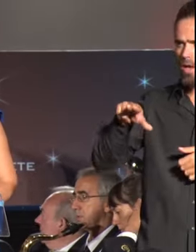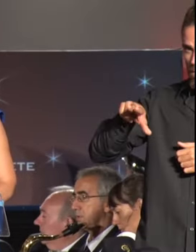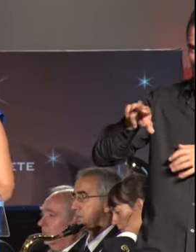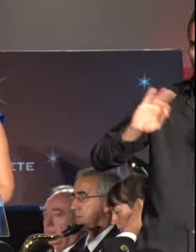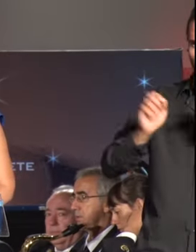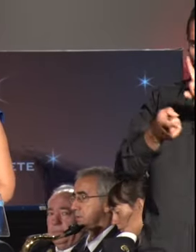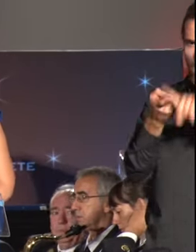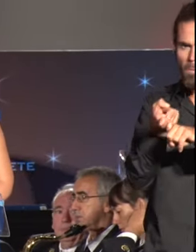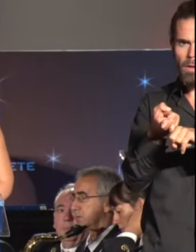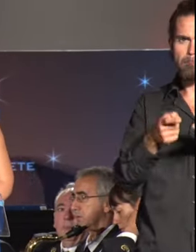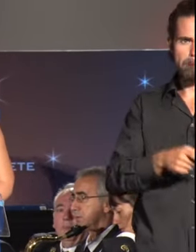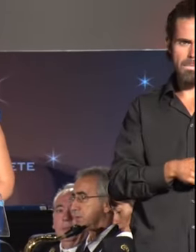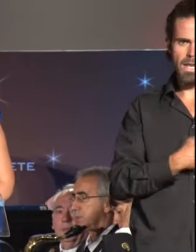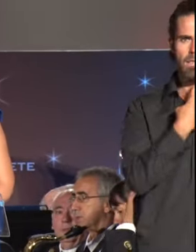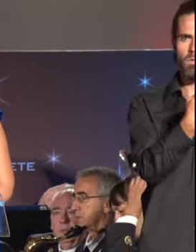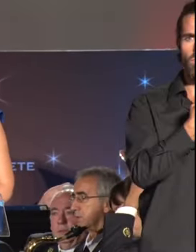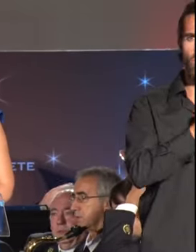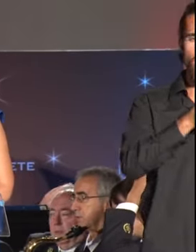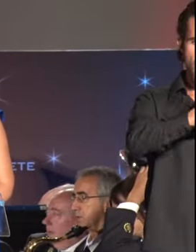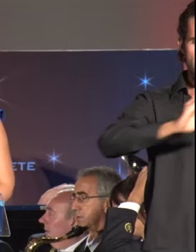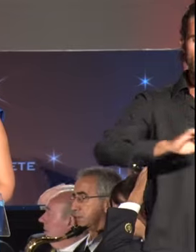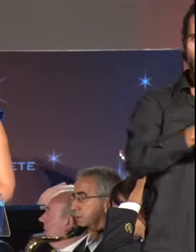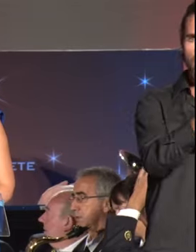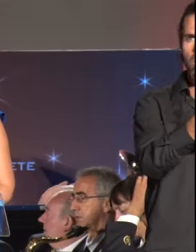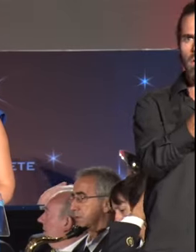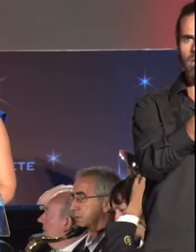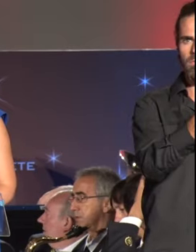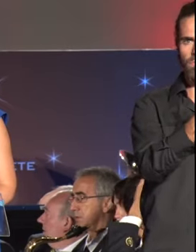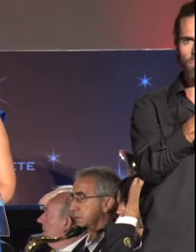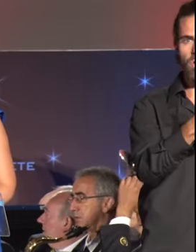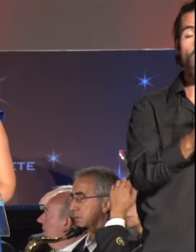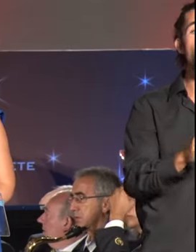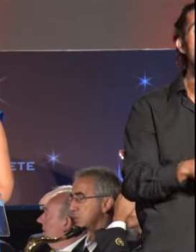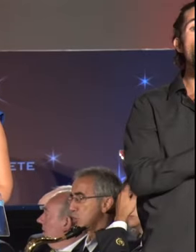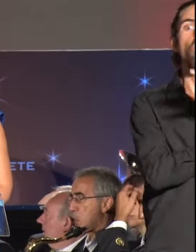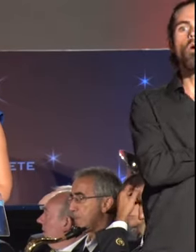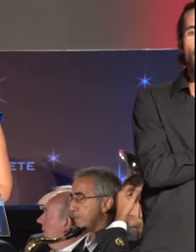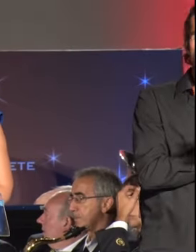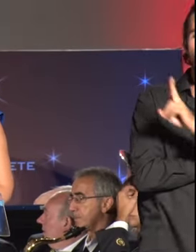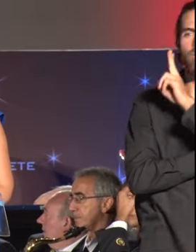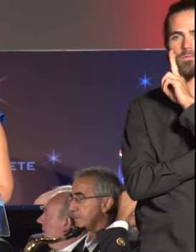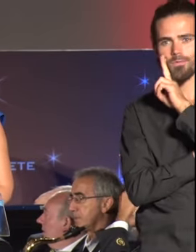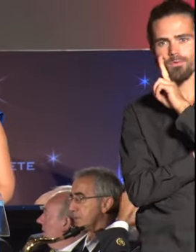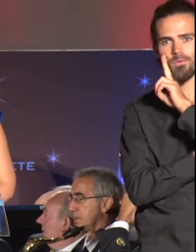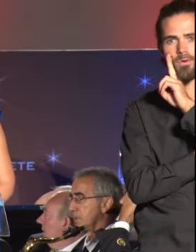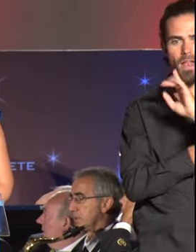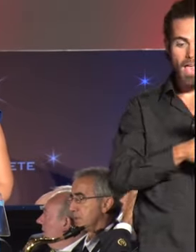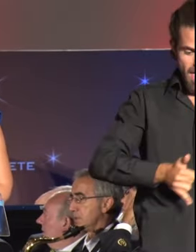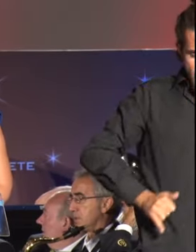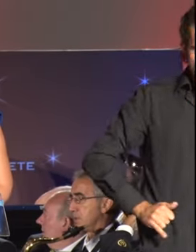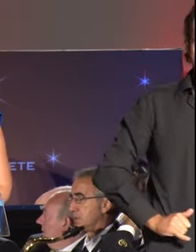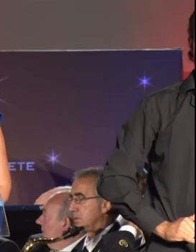esposos, parejas de novios, amigos, primos, suegra y yerno, como ocurre este año, y otras tantas personas que a